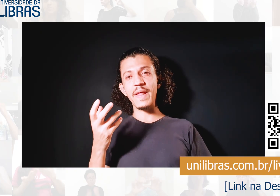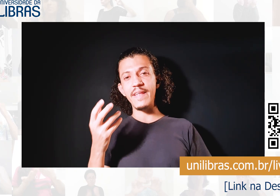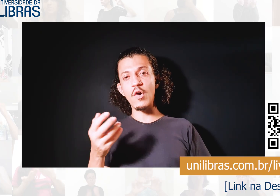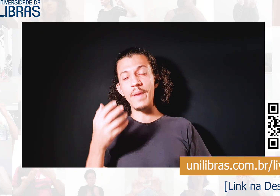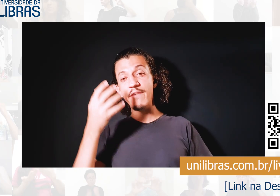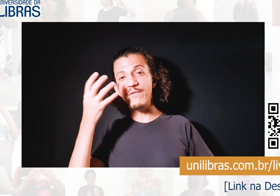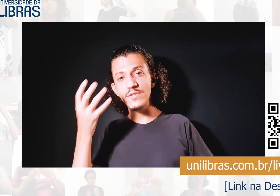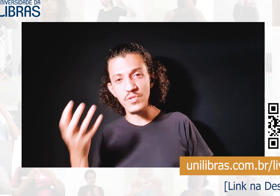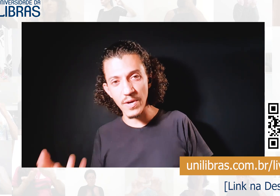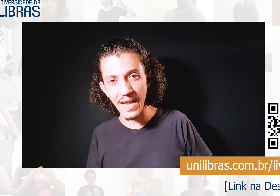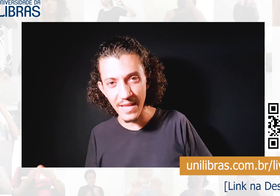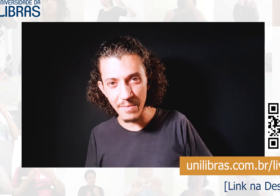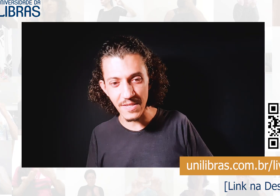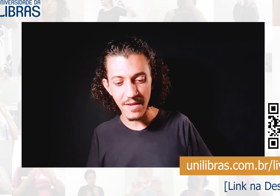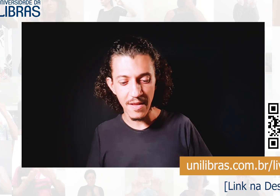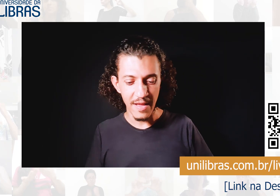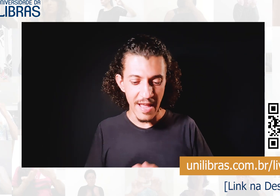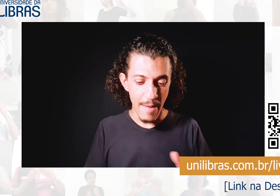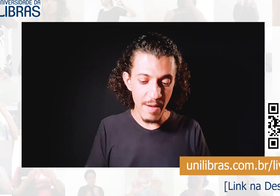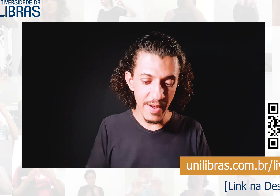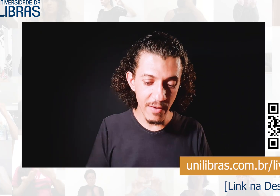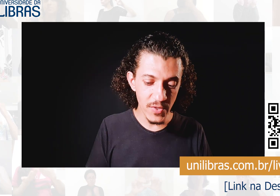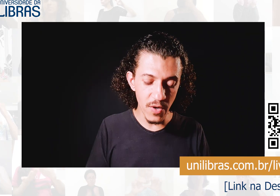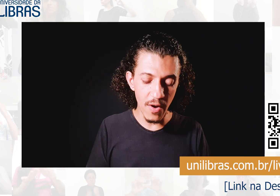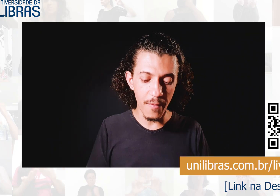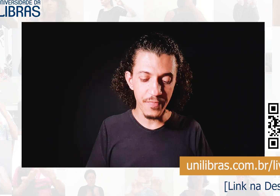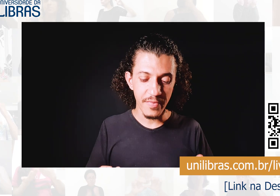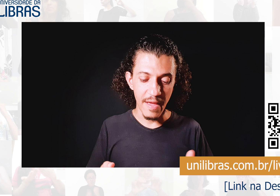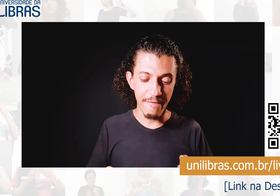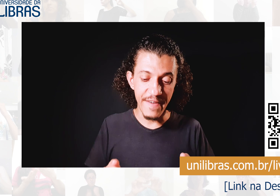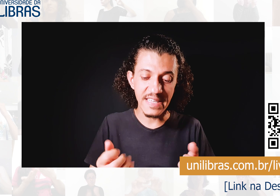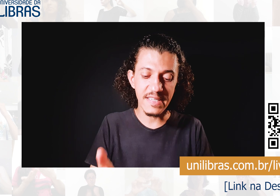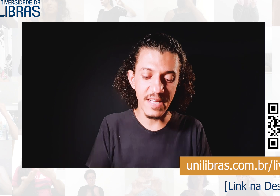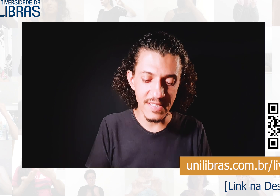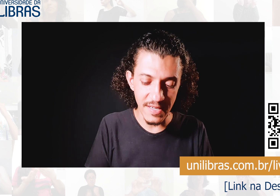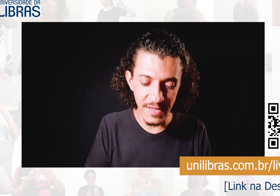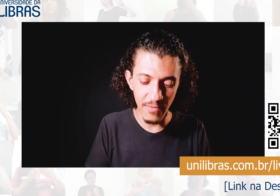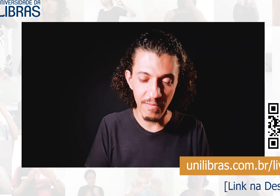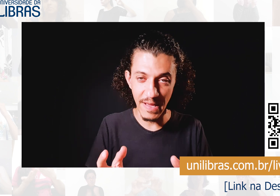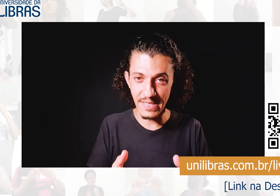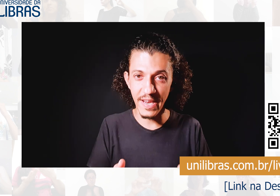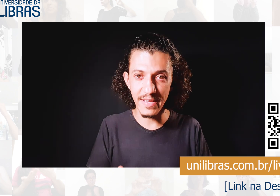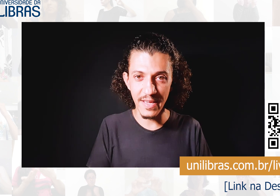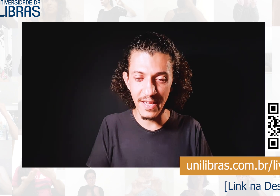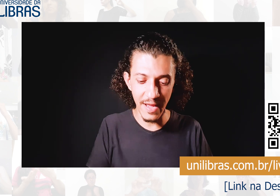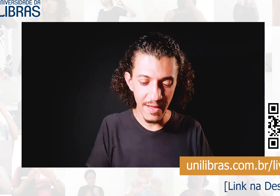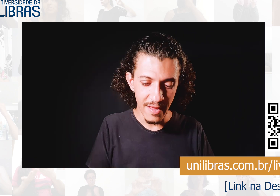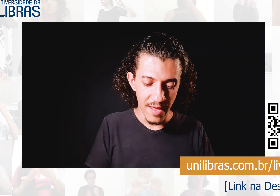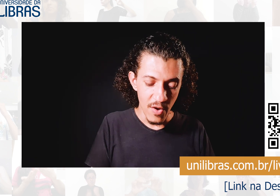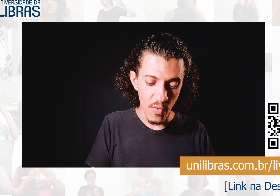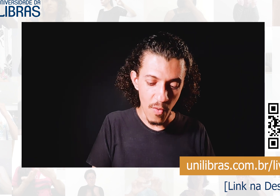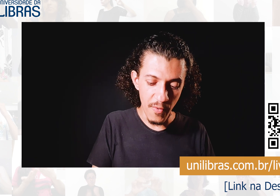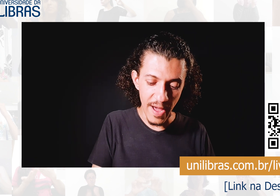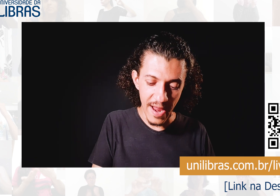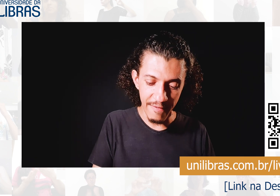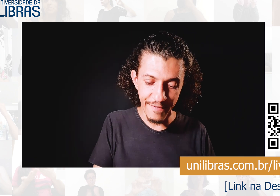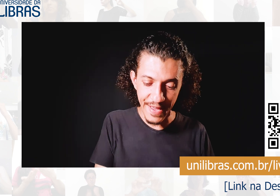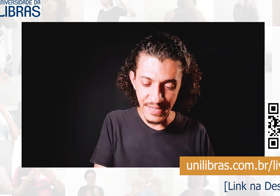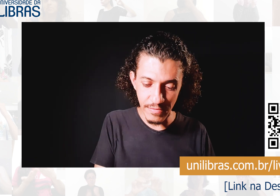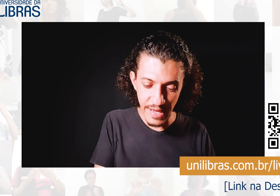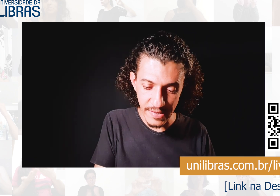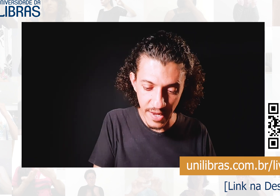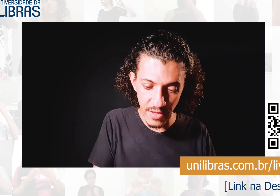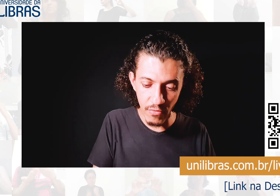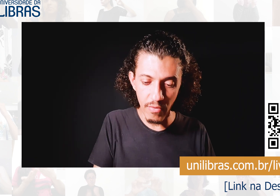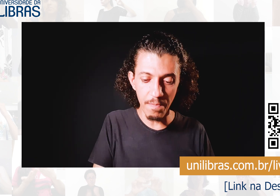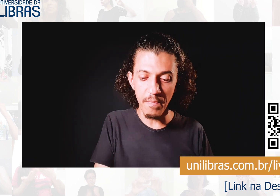tentando aprender como é que funciona a Libras, minha mãe não só fez a sinalização escrita aqui, né? Como ela